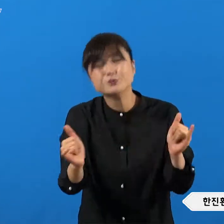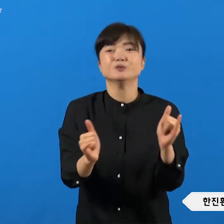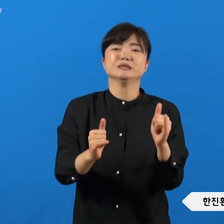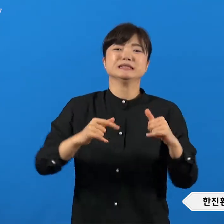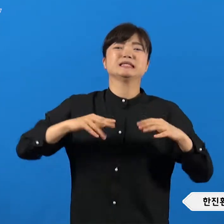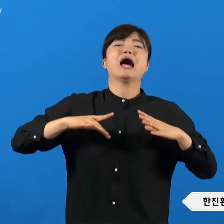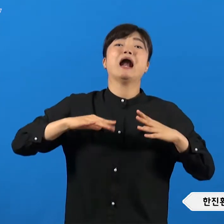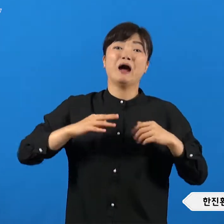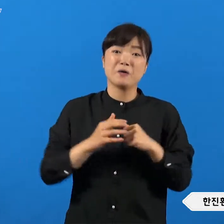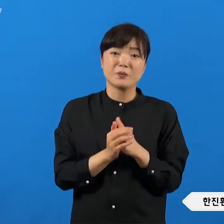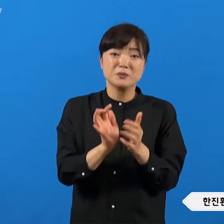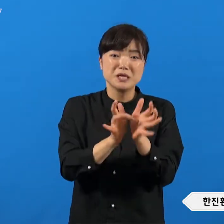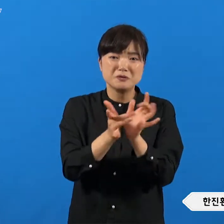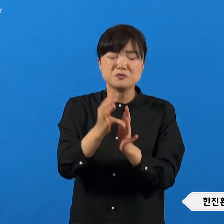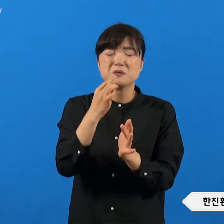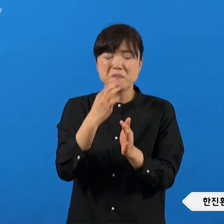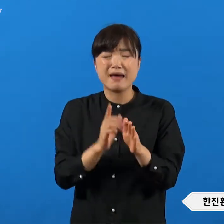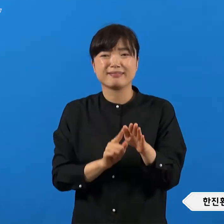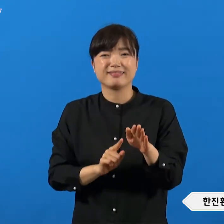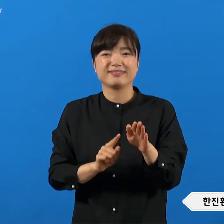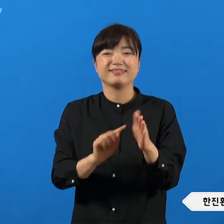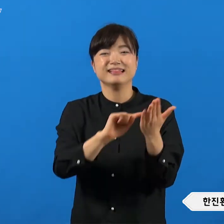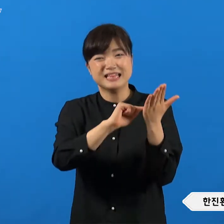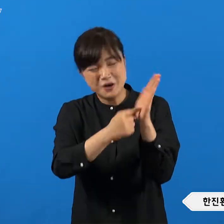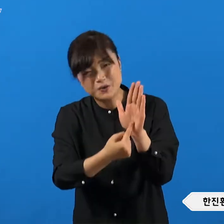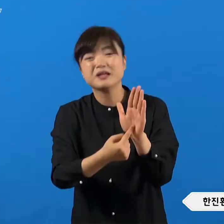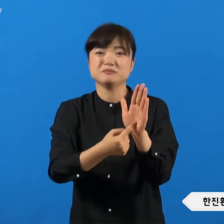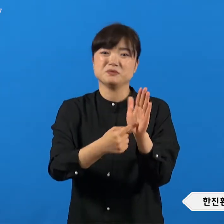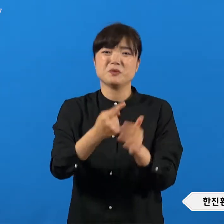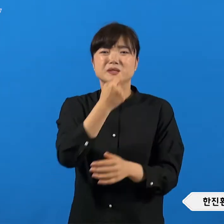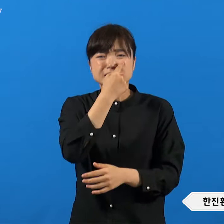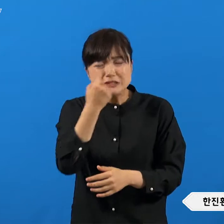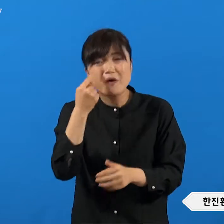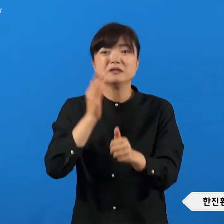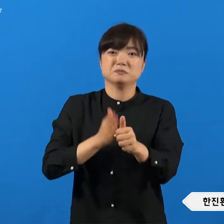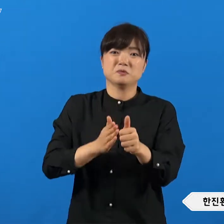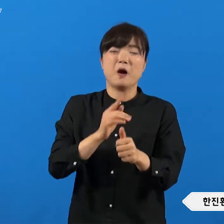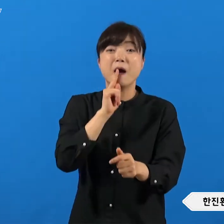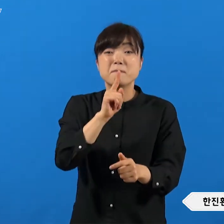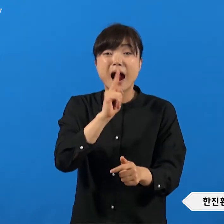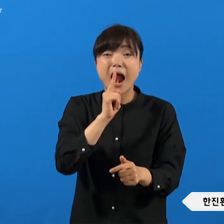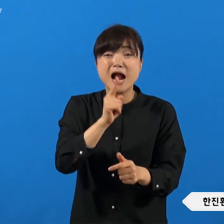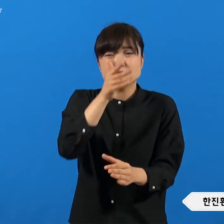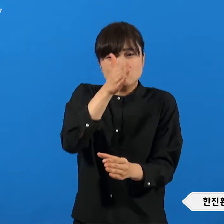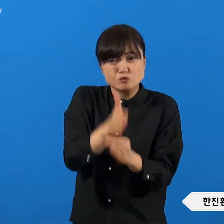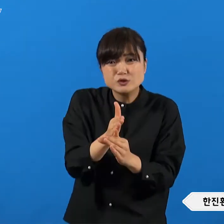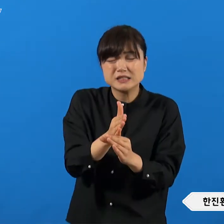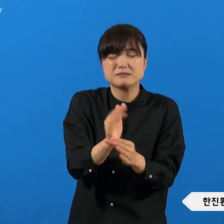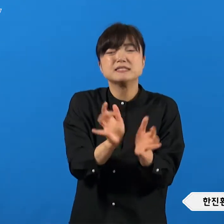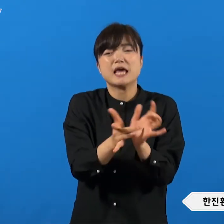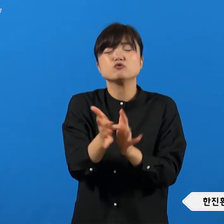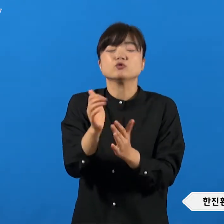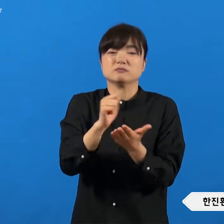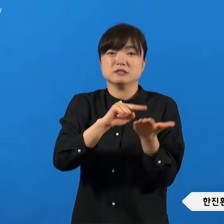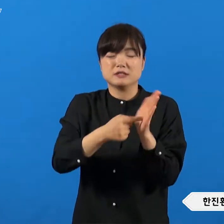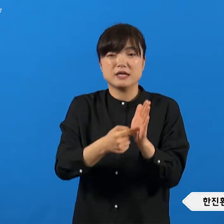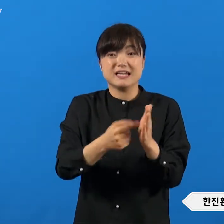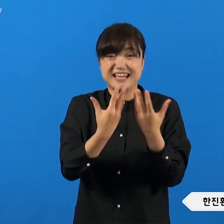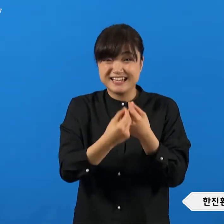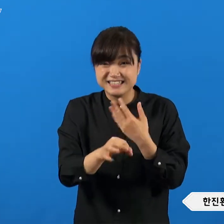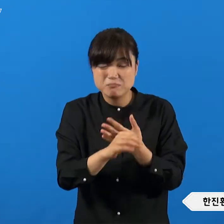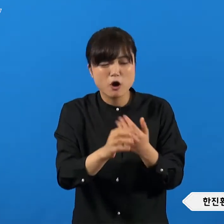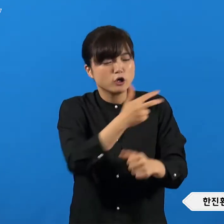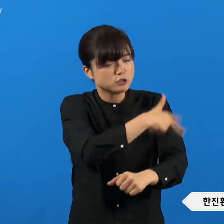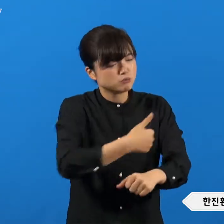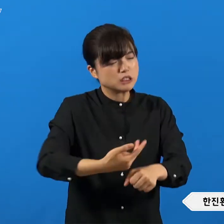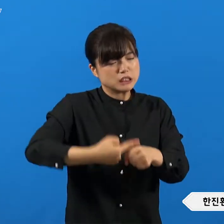자랑하고 예수님 내세우는 겁니다. 말의 주어가 주님이 돼야 됩니다. 집사님 작년에